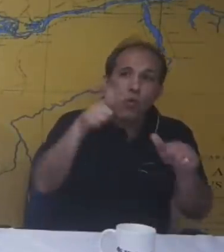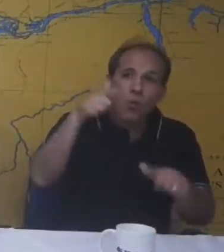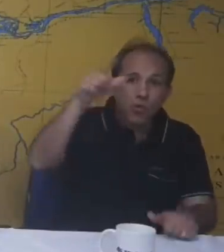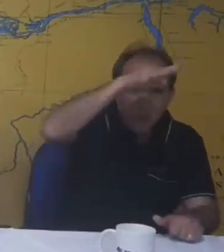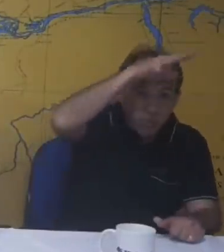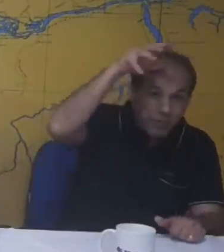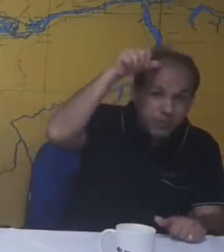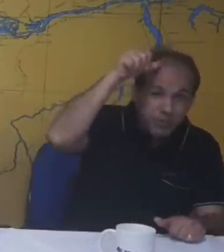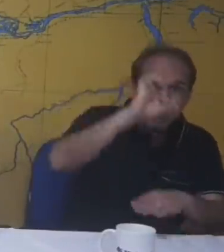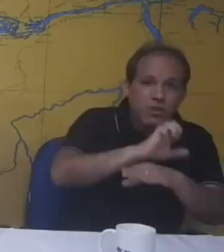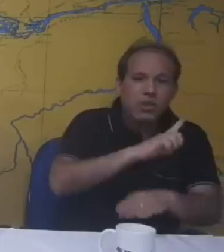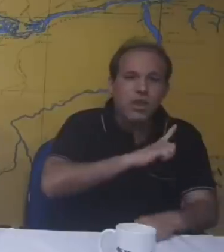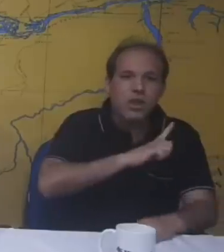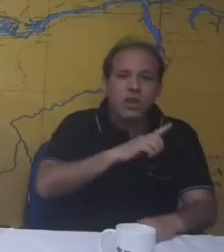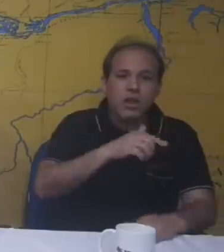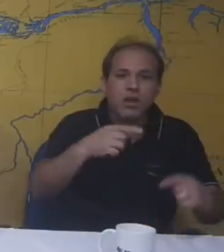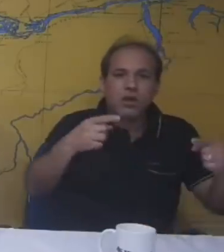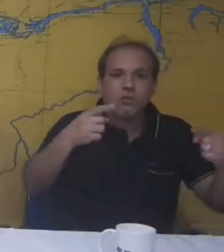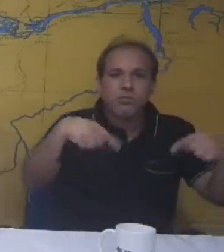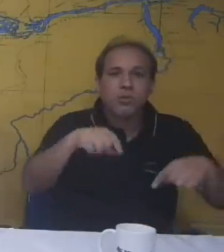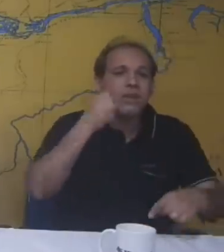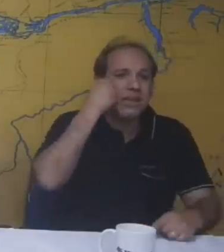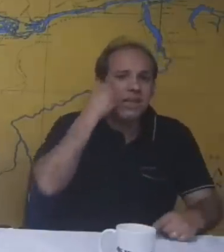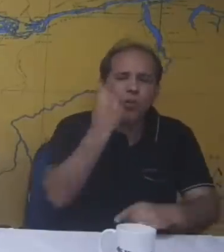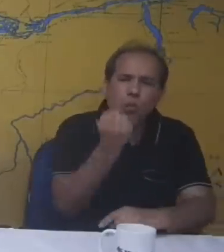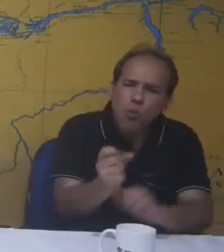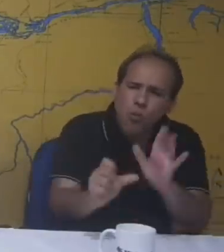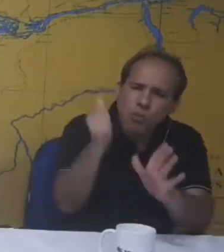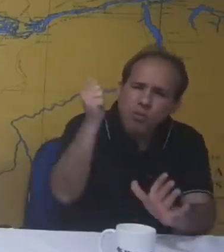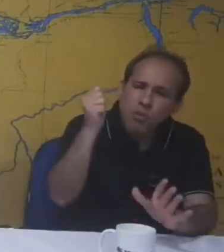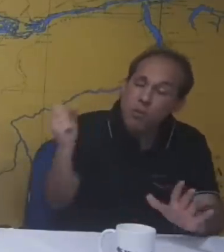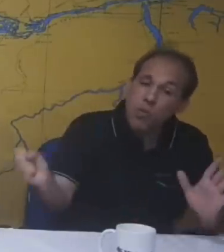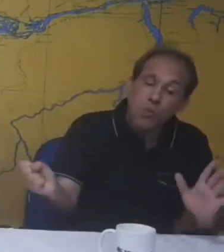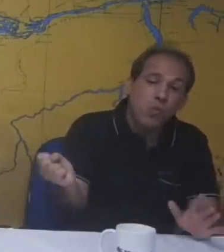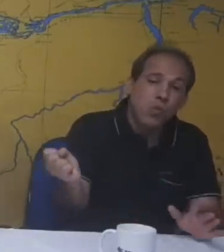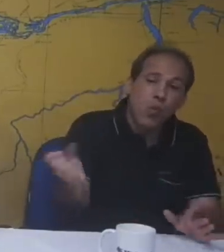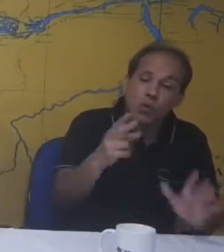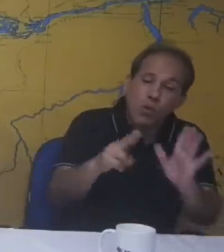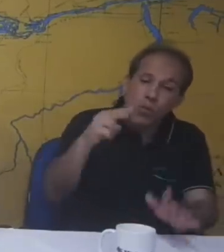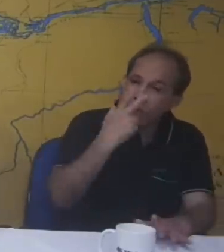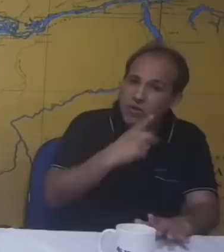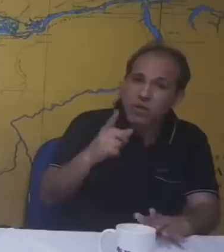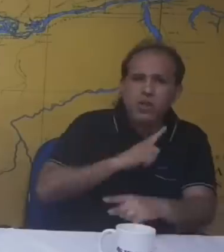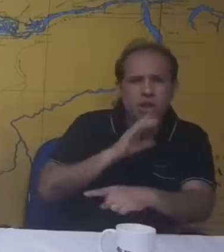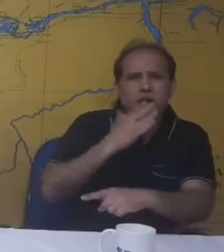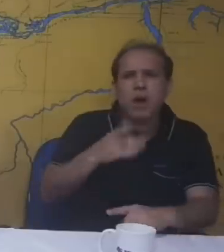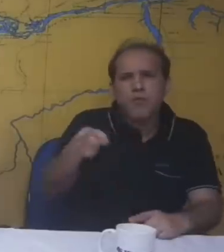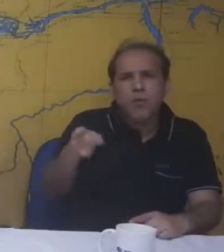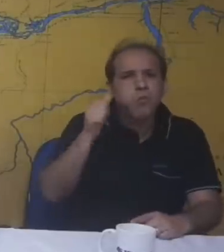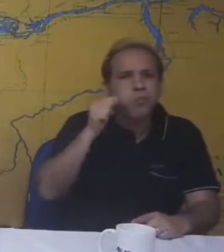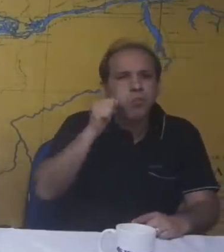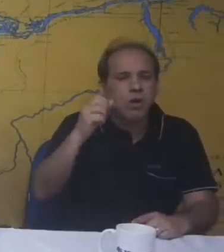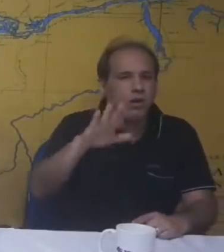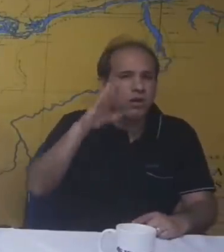temos uma eleição solteira para o Senado. E eu estou apoiando lá uma candidata ao Senado, que é